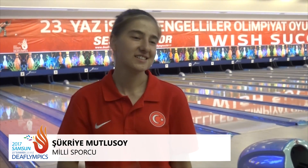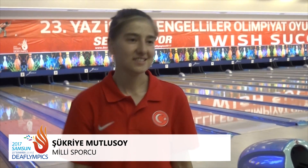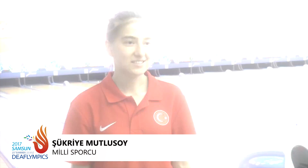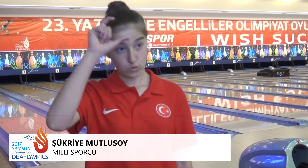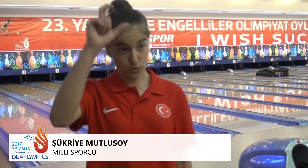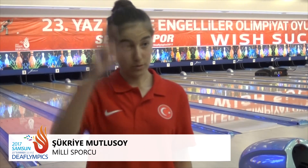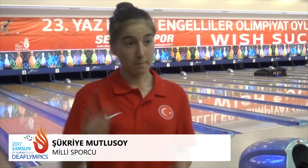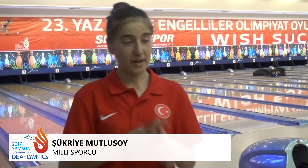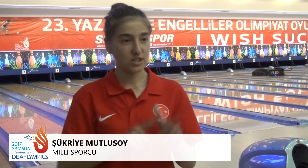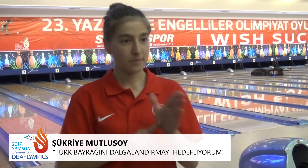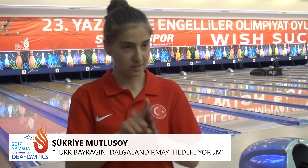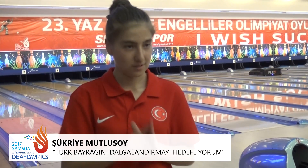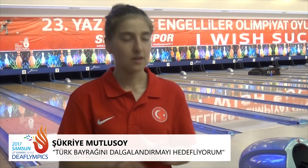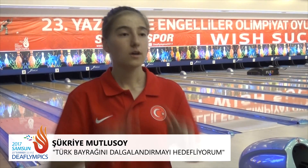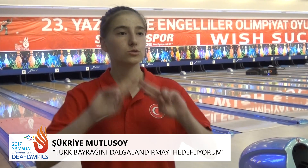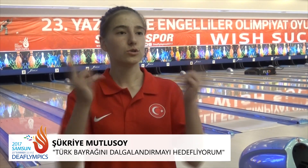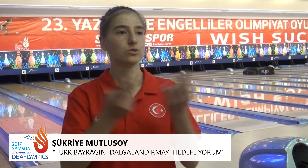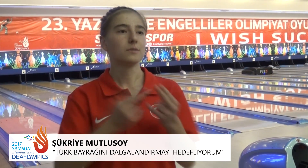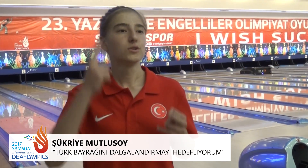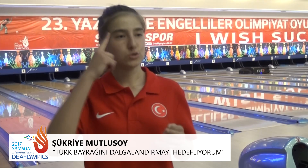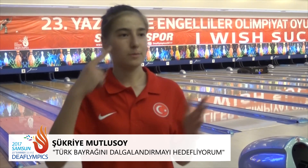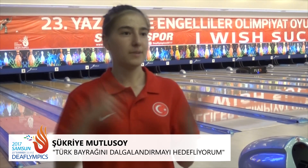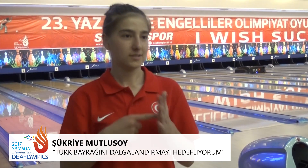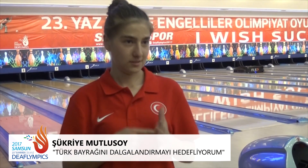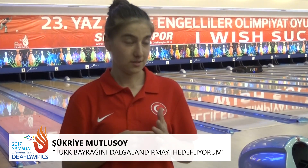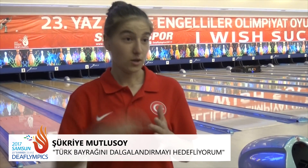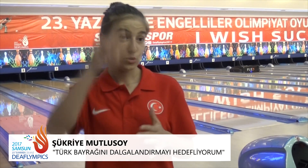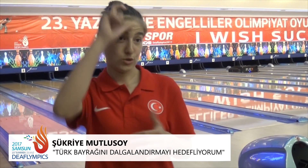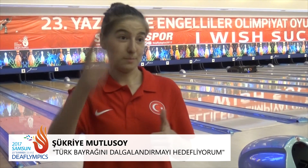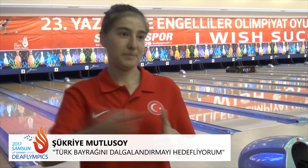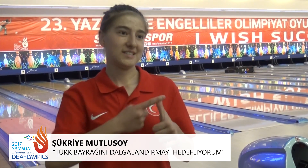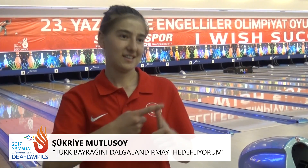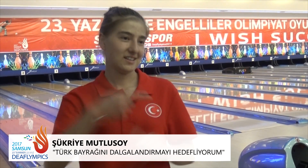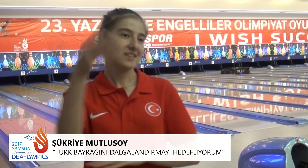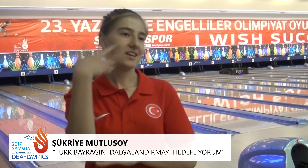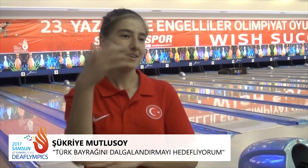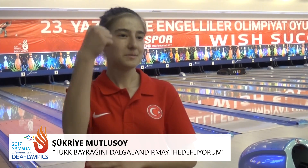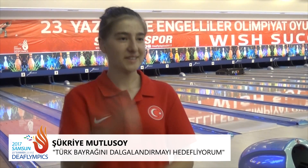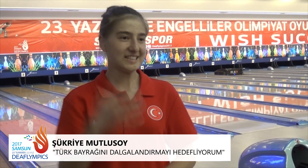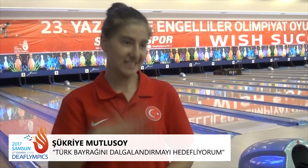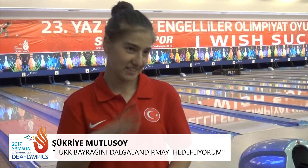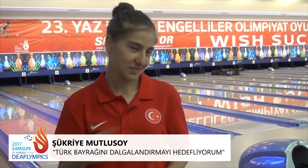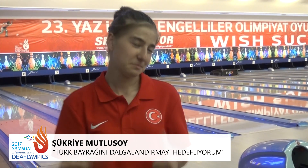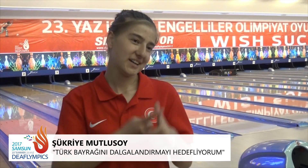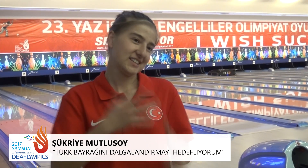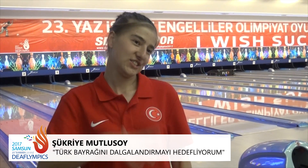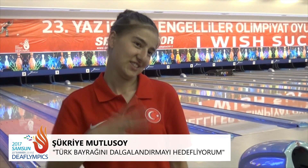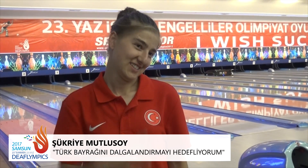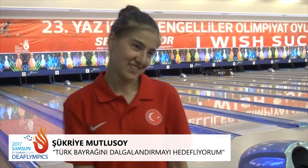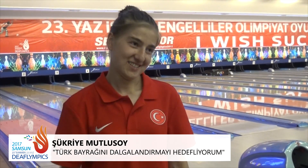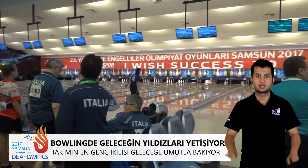Önümüzdeki yıllarda önce Türkiye, sonra dünya birinciliğine ulaşarak bayrağımızı dalgalandırmayı